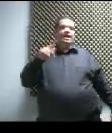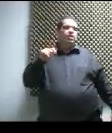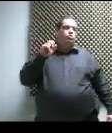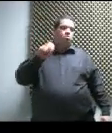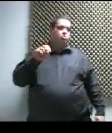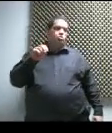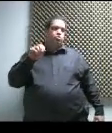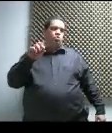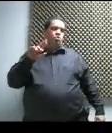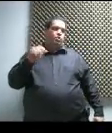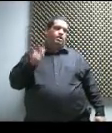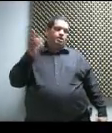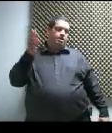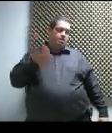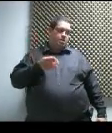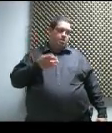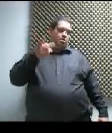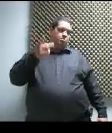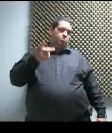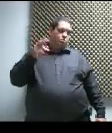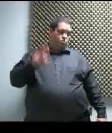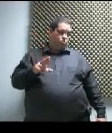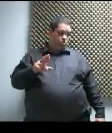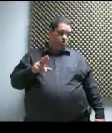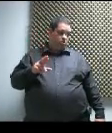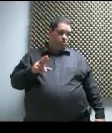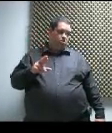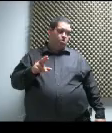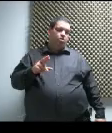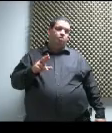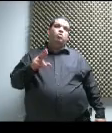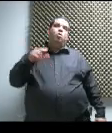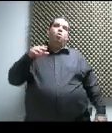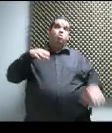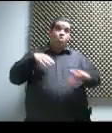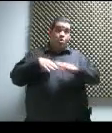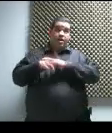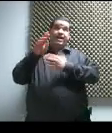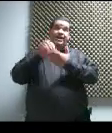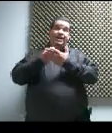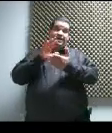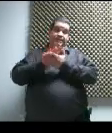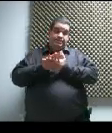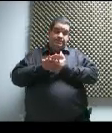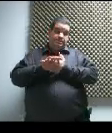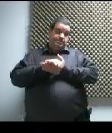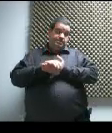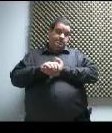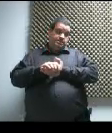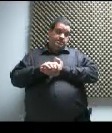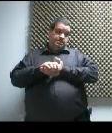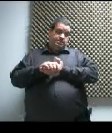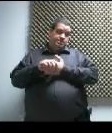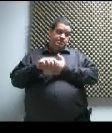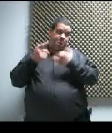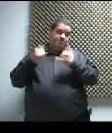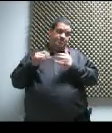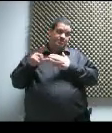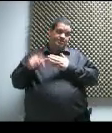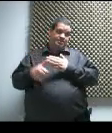Shakeout.org, Diagonal, Puerto Rico. Ahí es que entonces uno entra y se registra. Se registra. Se registra primero para jugar después.